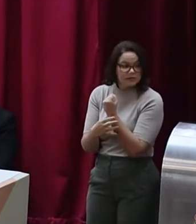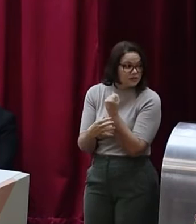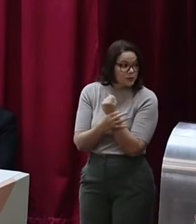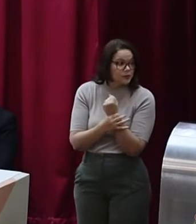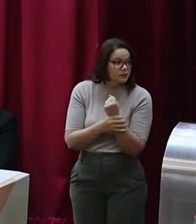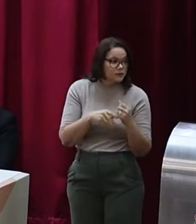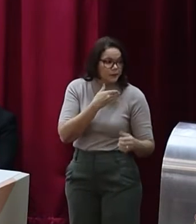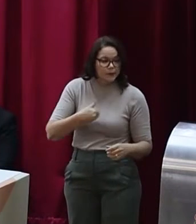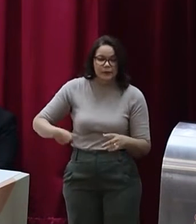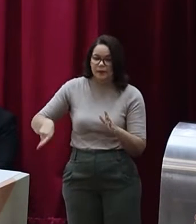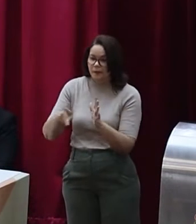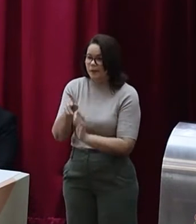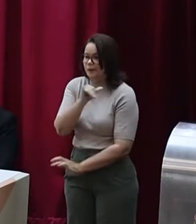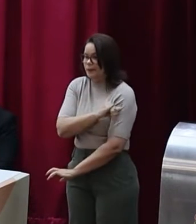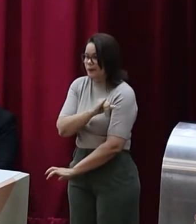as conclusões.